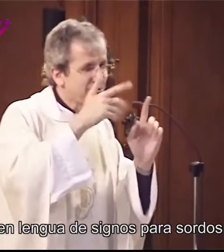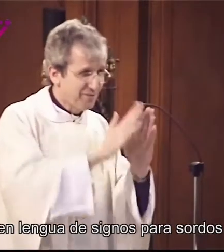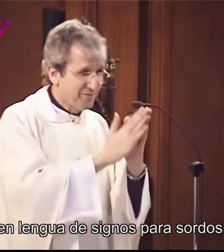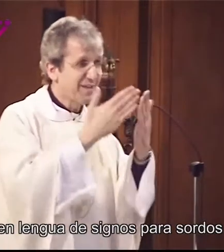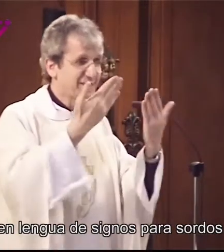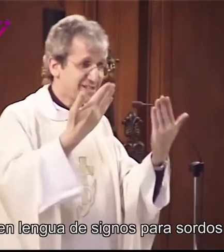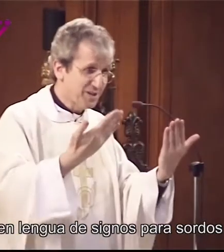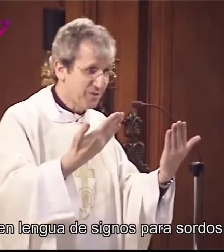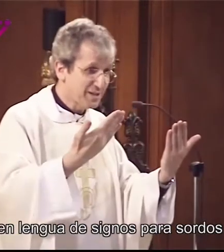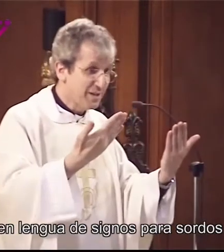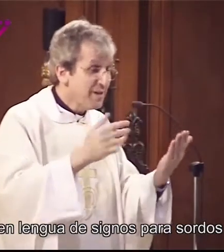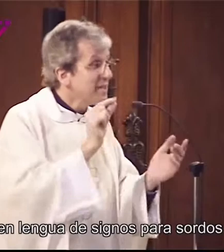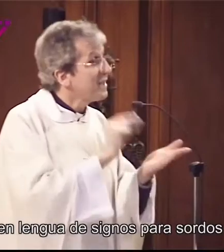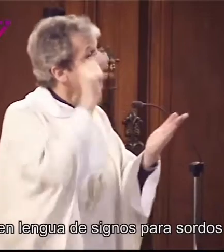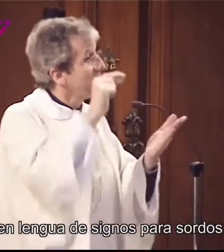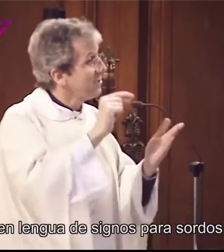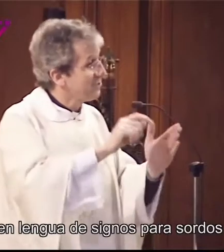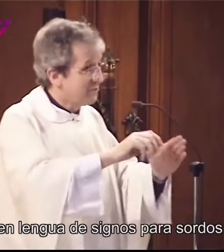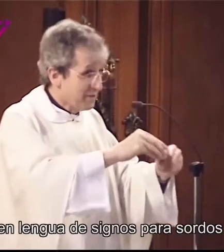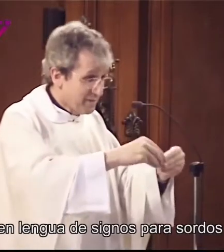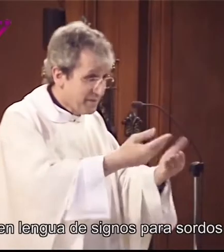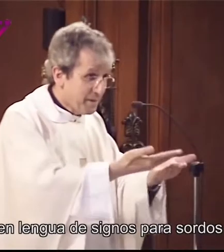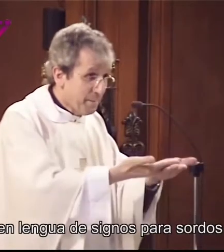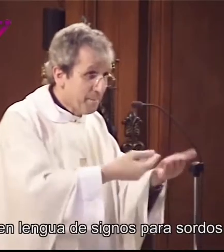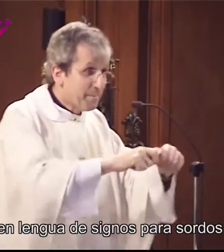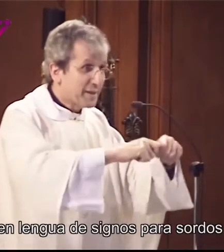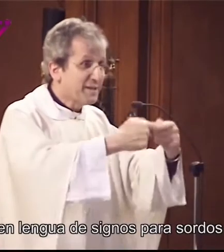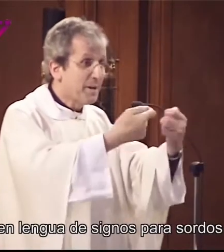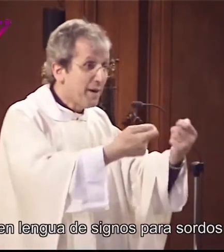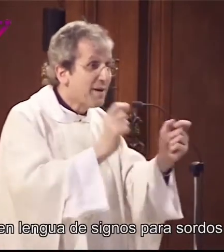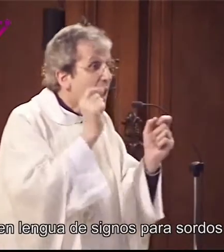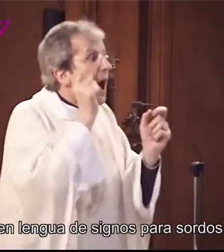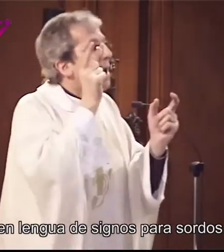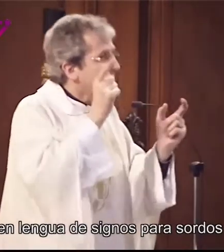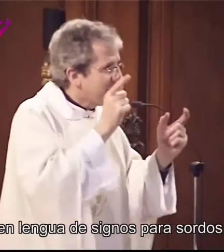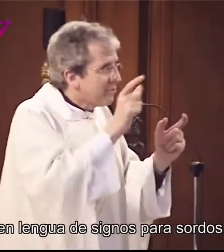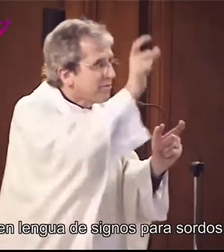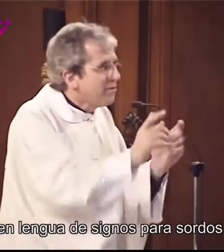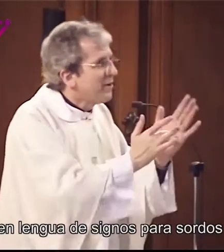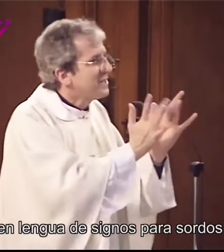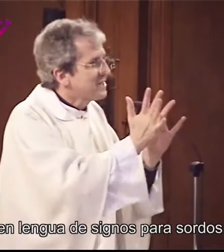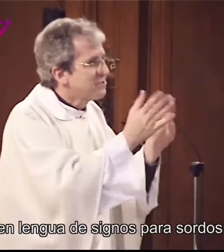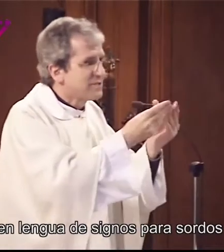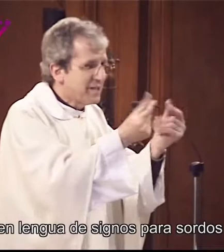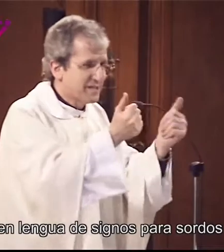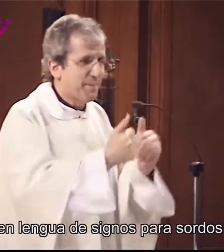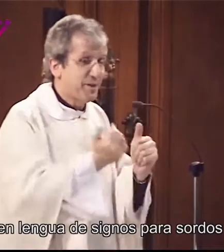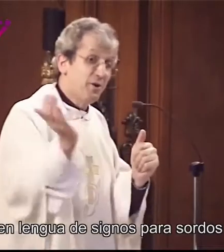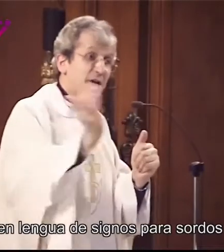de las Escrituras y que en el momento de partir el pan habían reconocido es Jesús y desapareció y